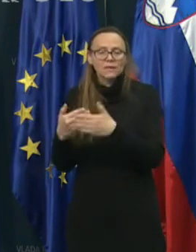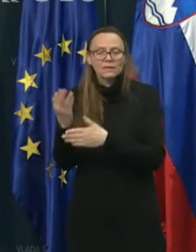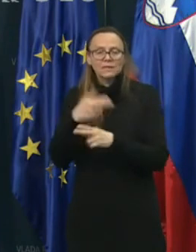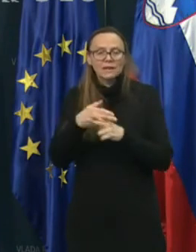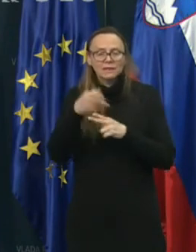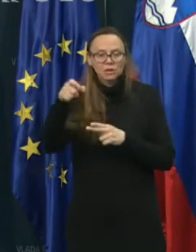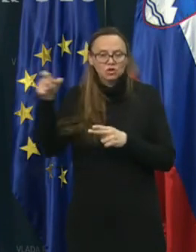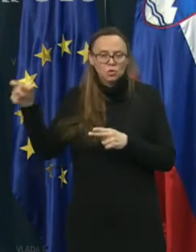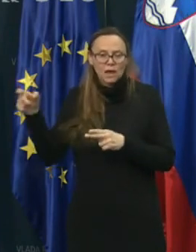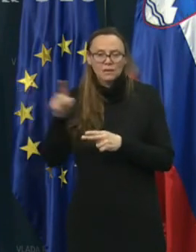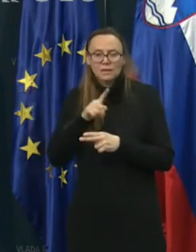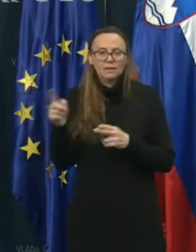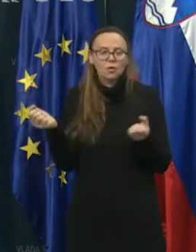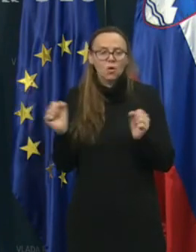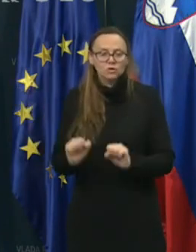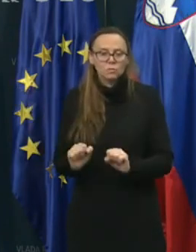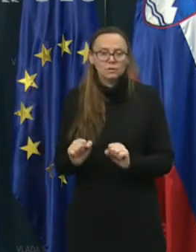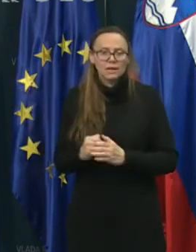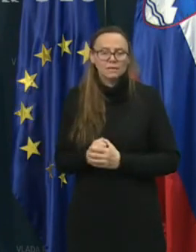gospodarstvo.